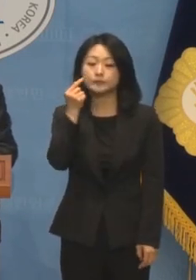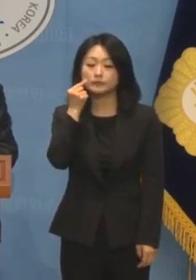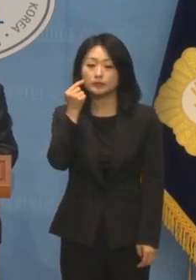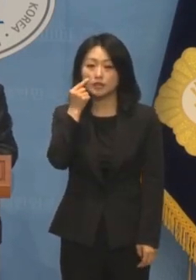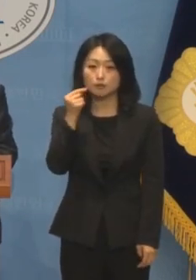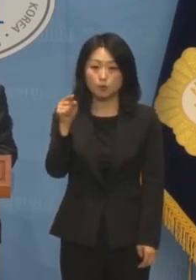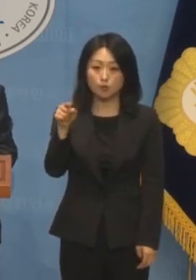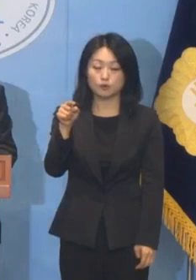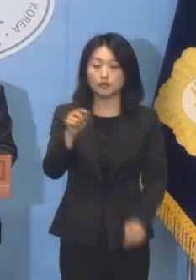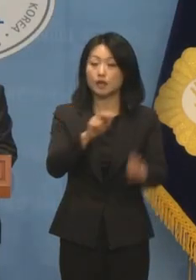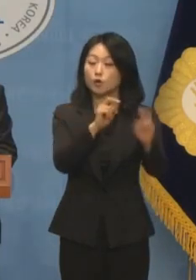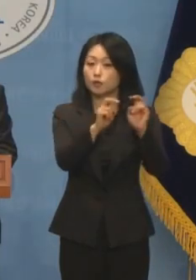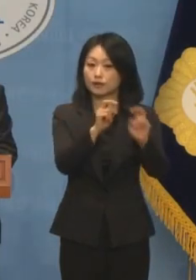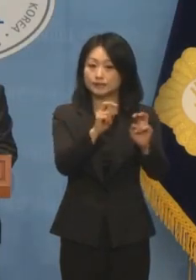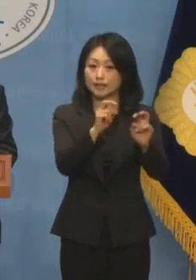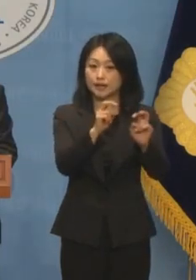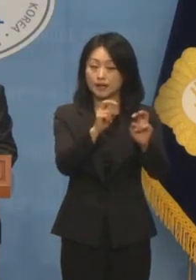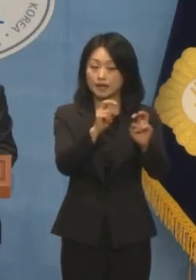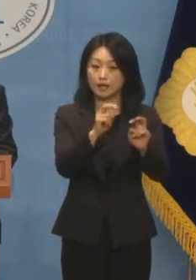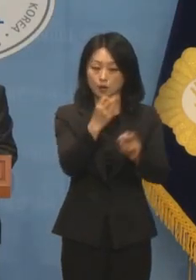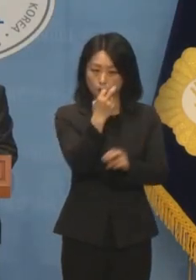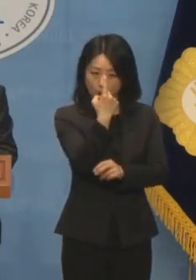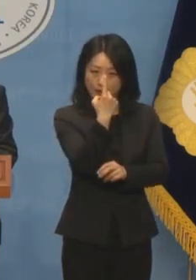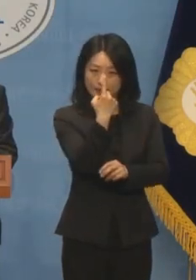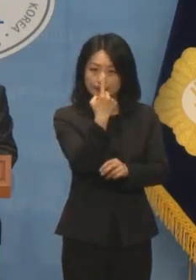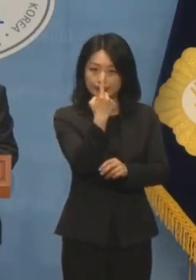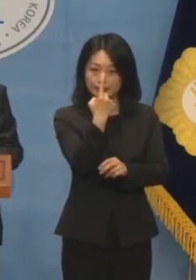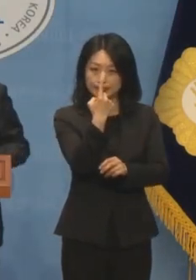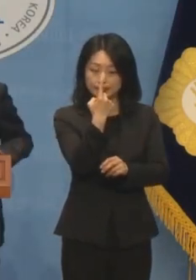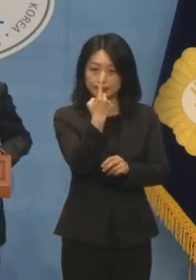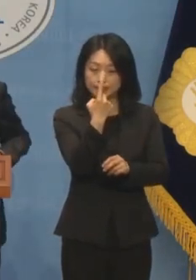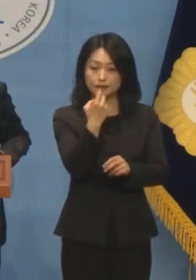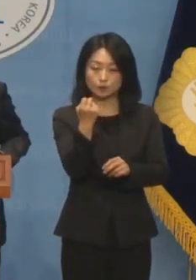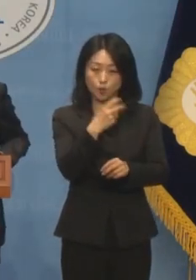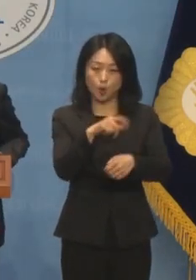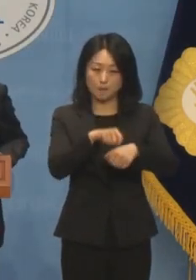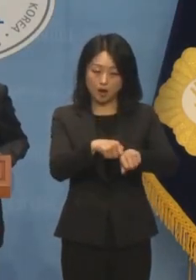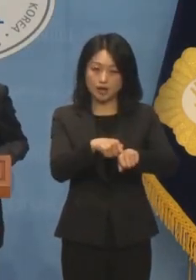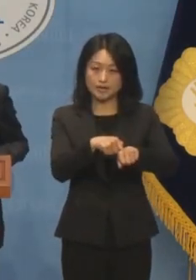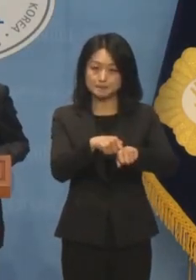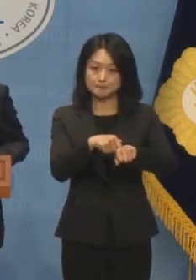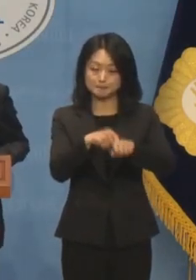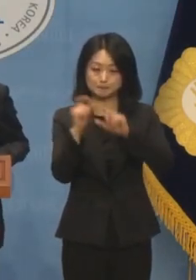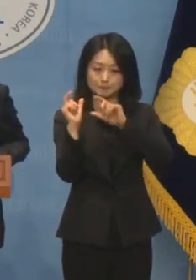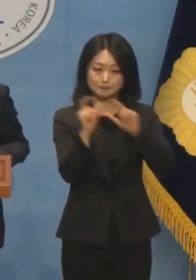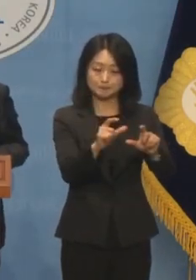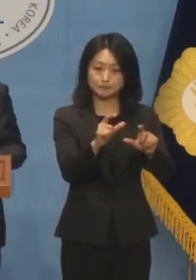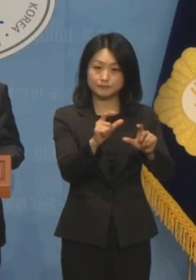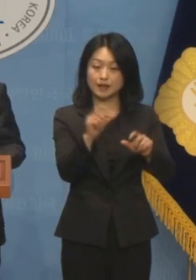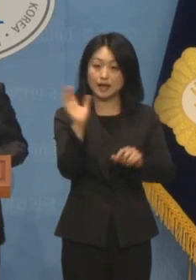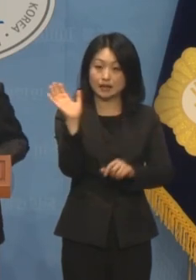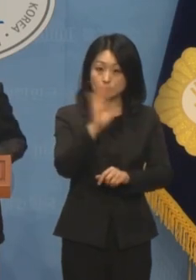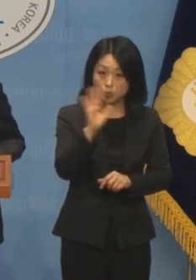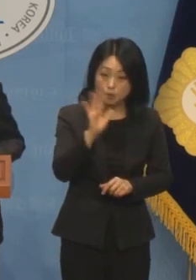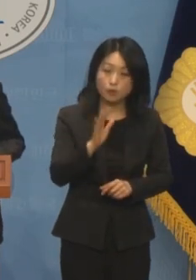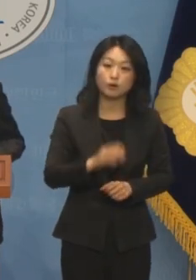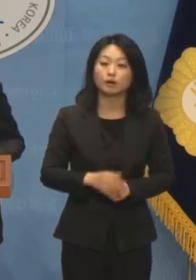일본이 기업에 대한 보안 조치나 벌금 등 페널티를 요구하는 게 아니라